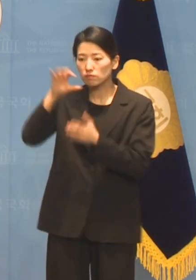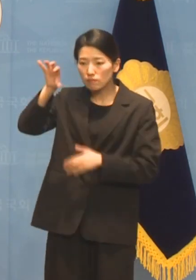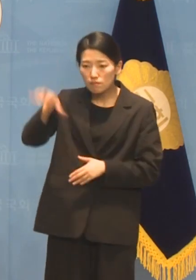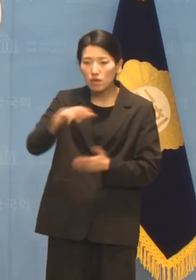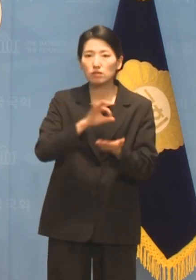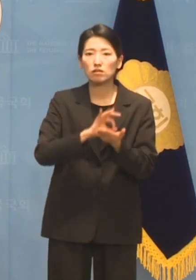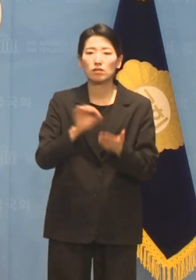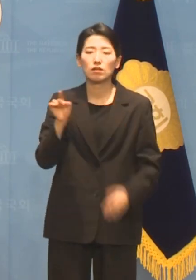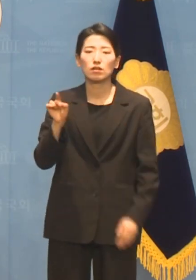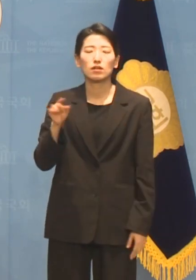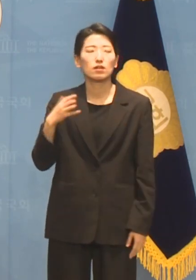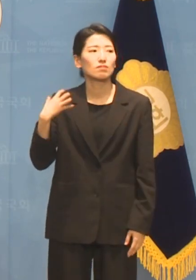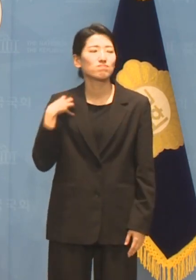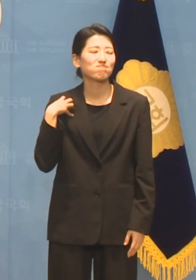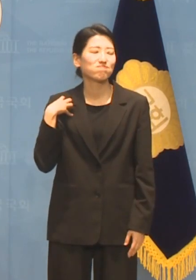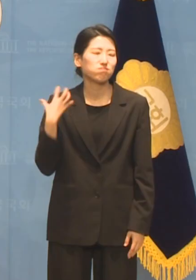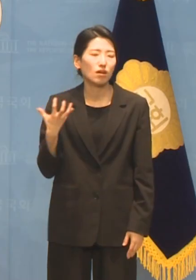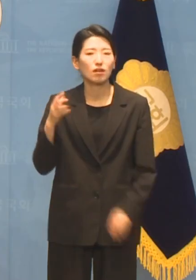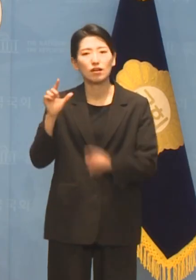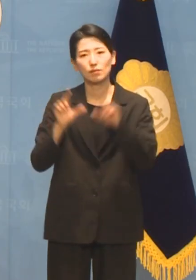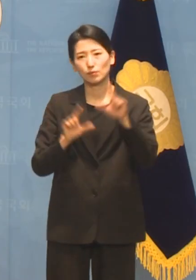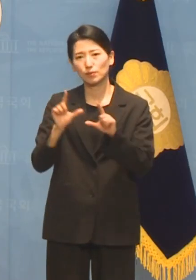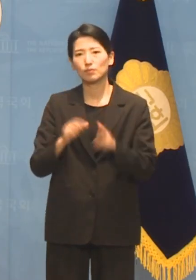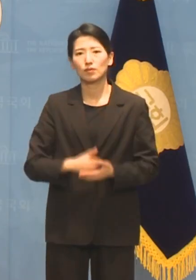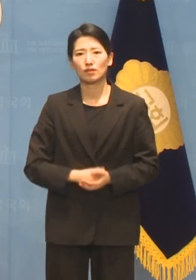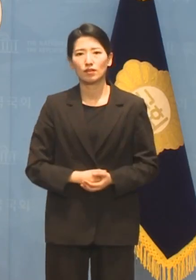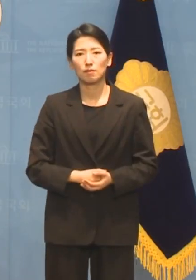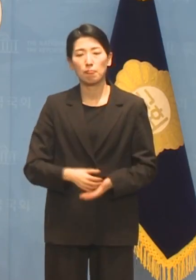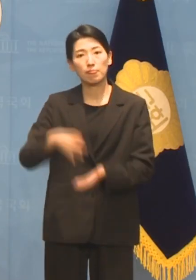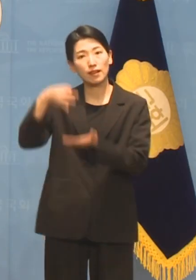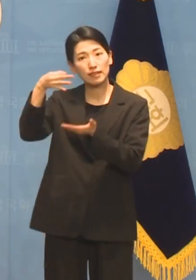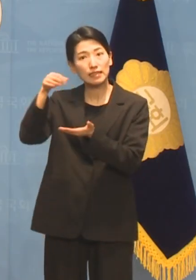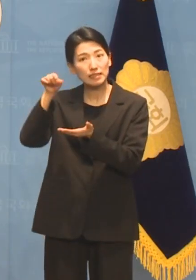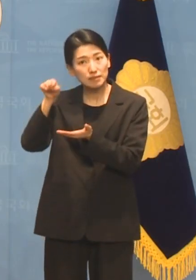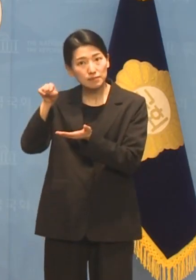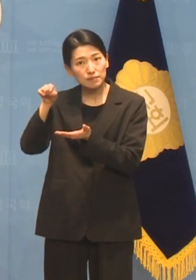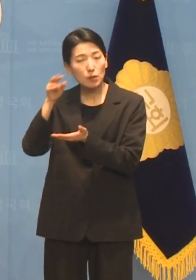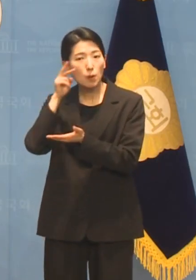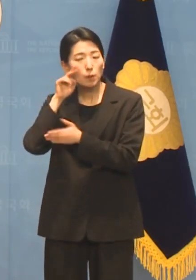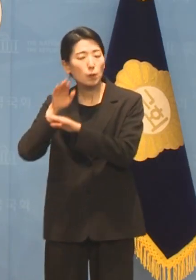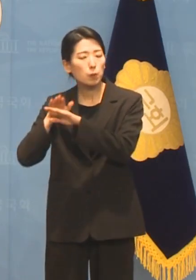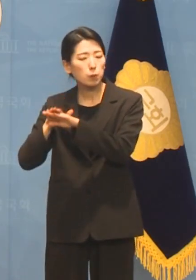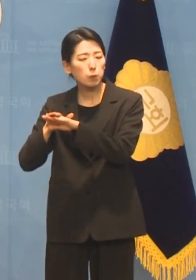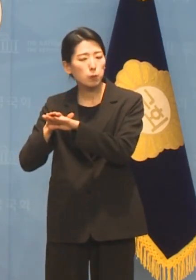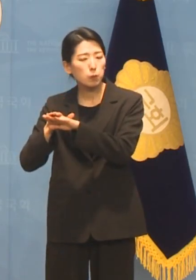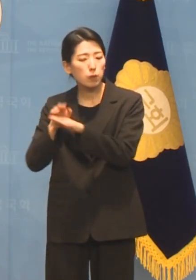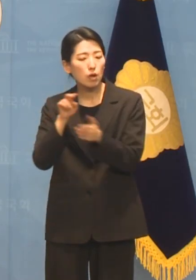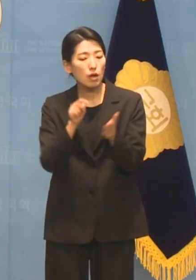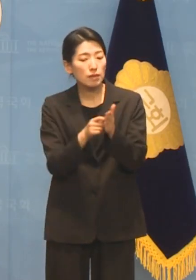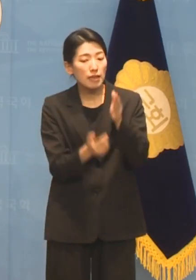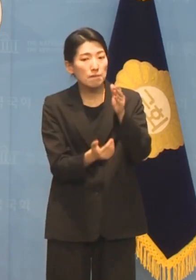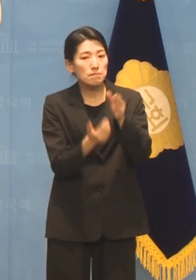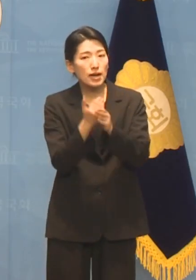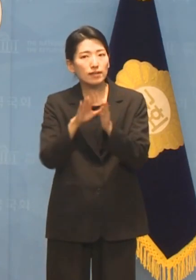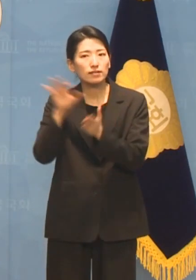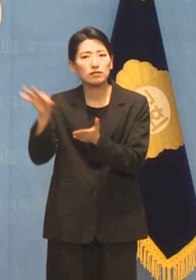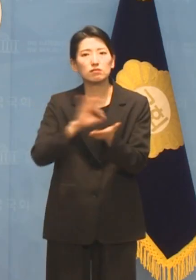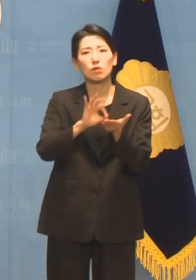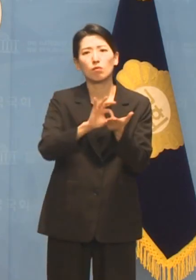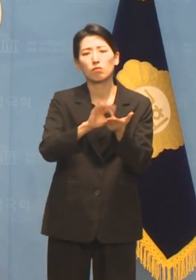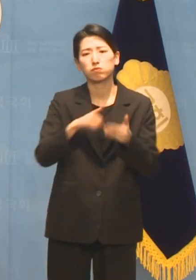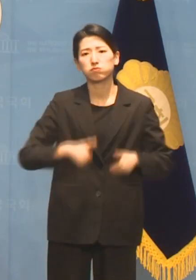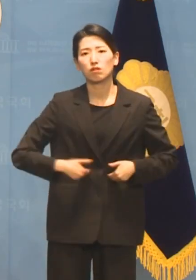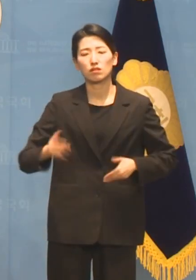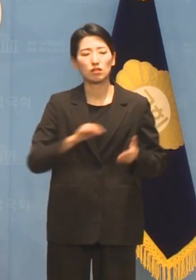위험하고 무책임한 행위입니다. 기금은 비상시에 대비하는 자원으로 이를 이렇게 사용해서는 안